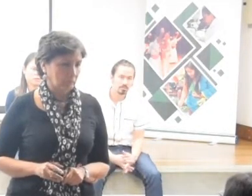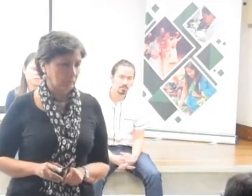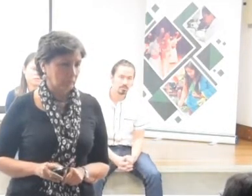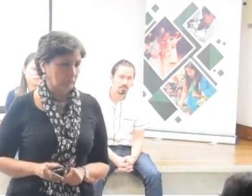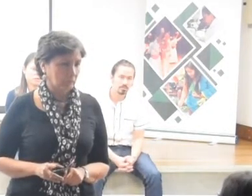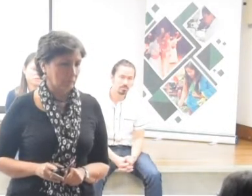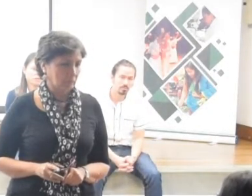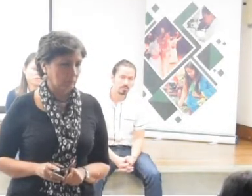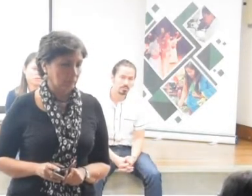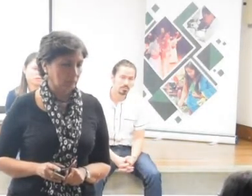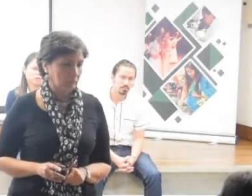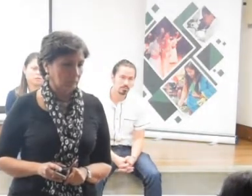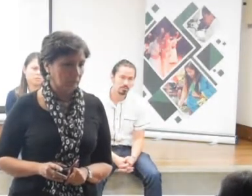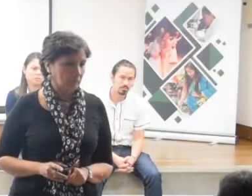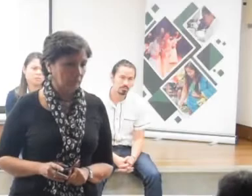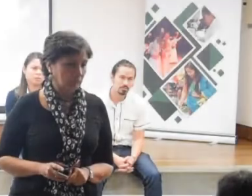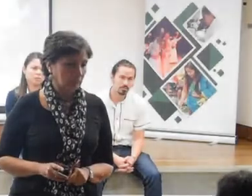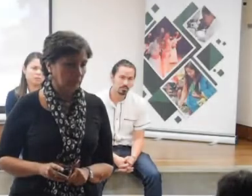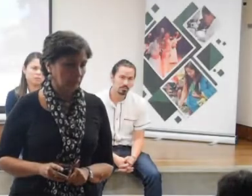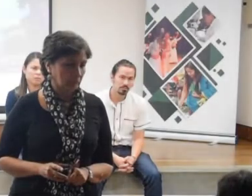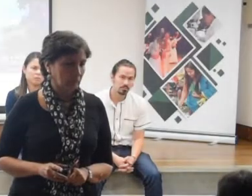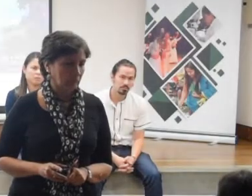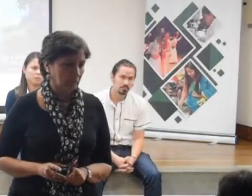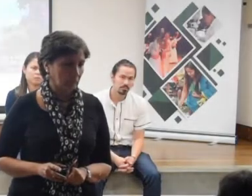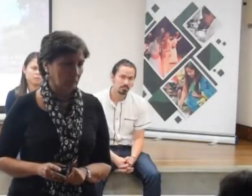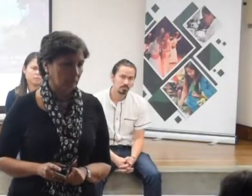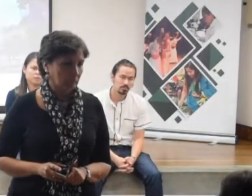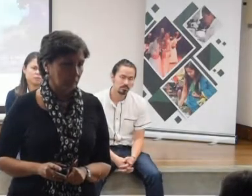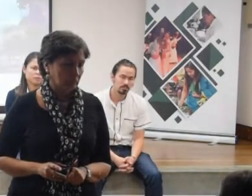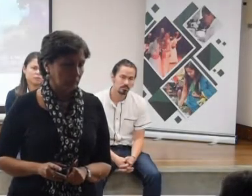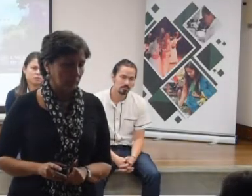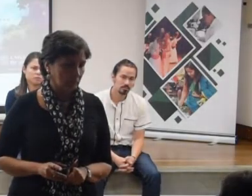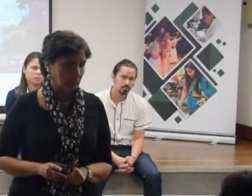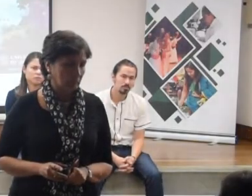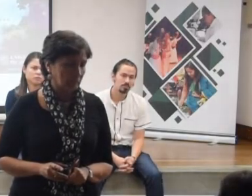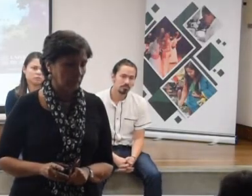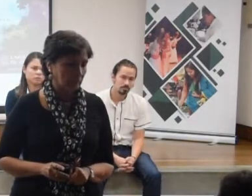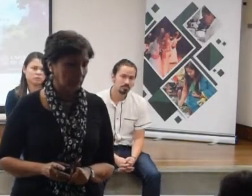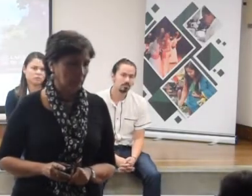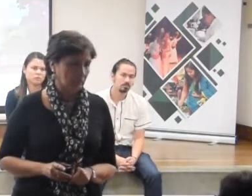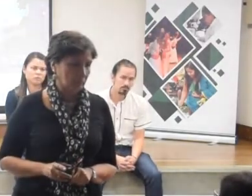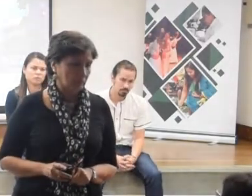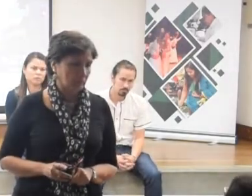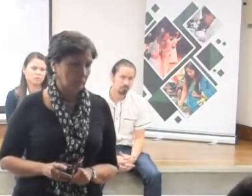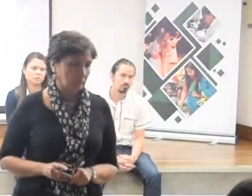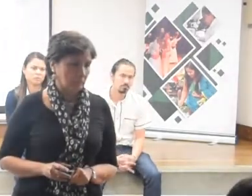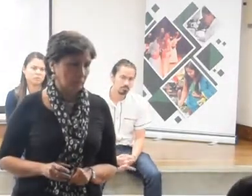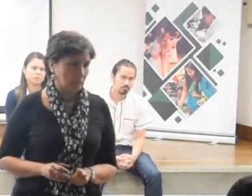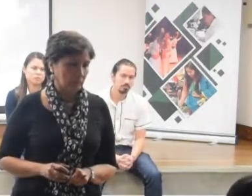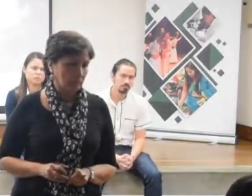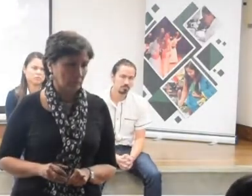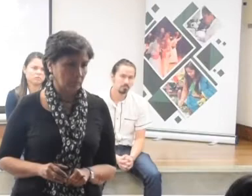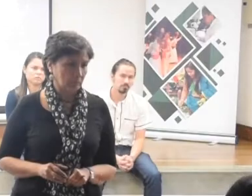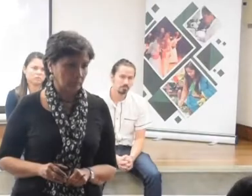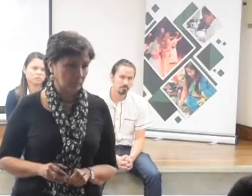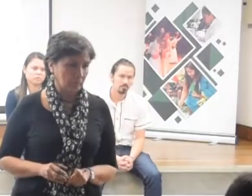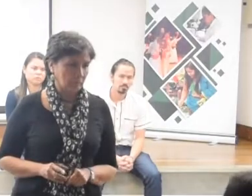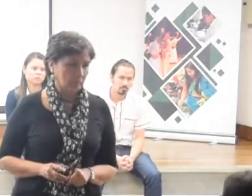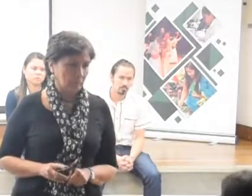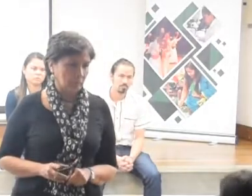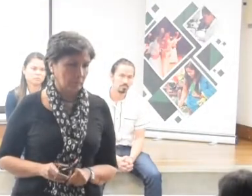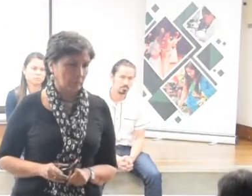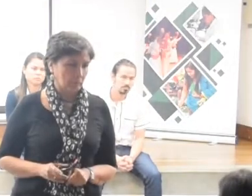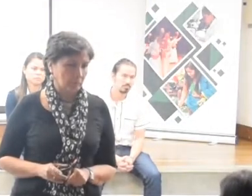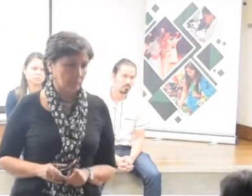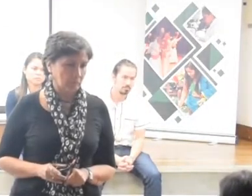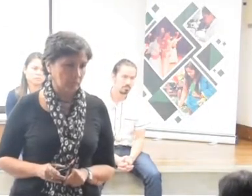más movilidad para llegar, por ejemplo, a otros colectivos, poder circular en redes, pues como que le dé más vitalidad